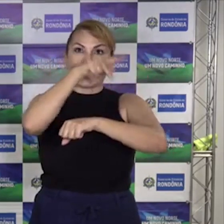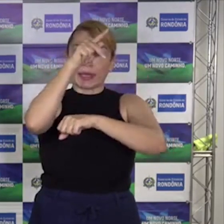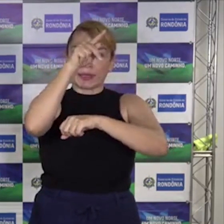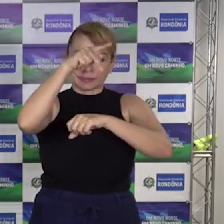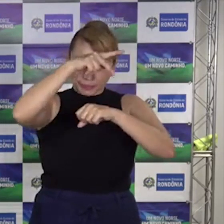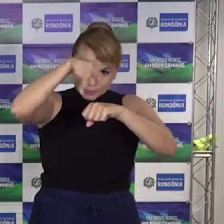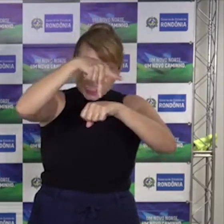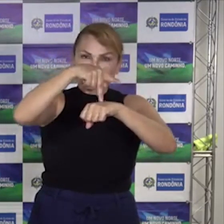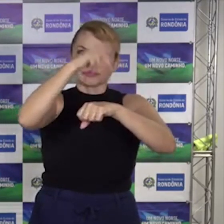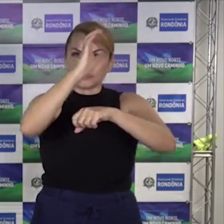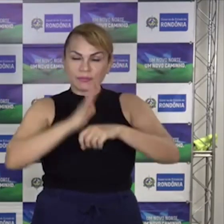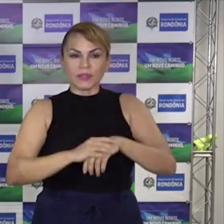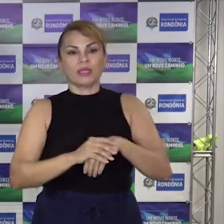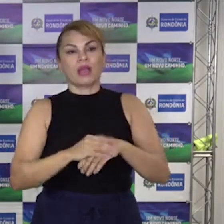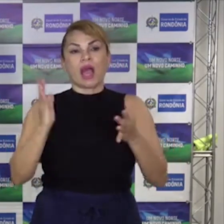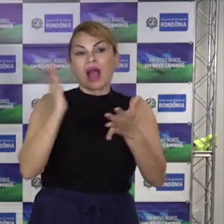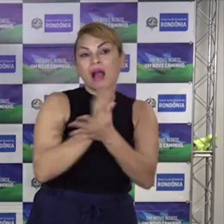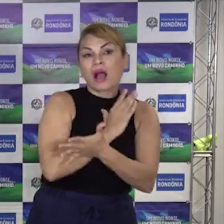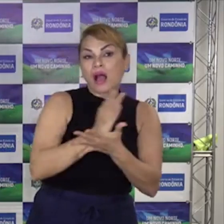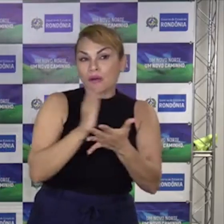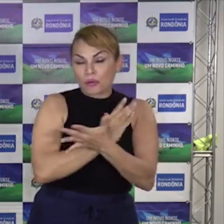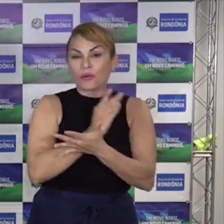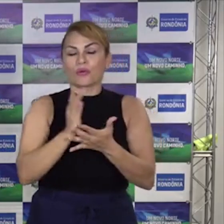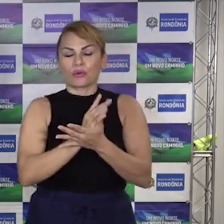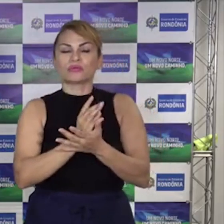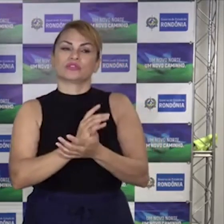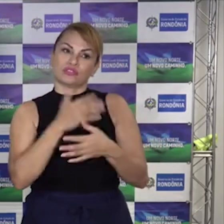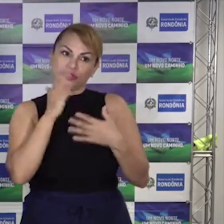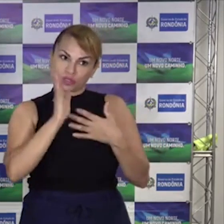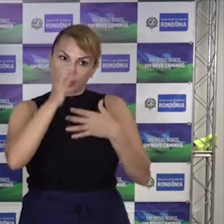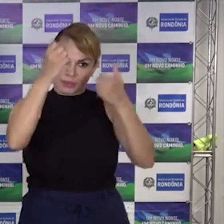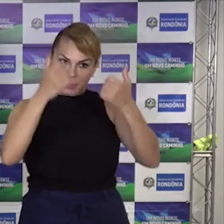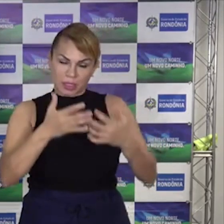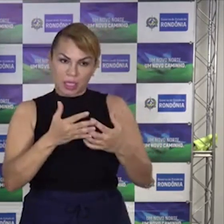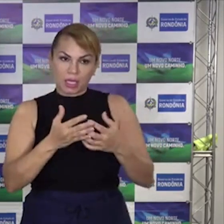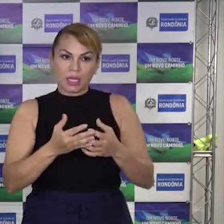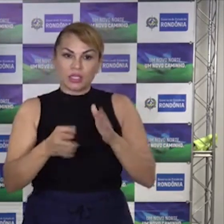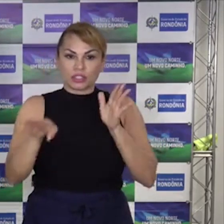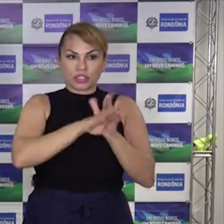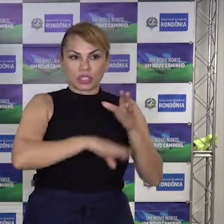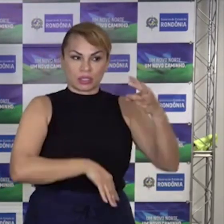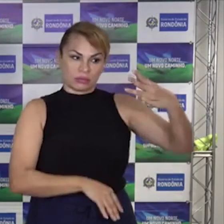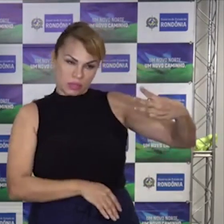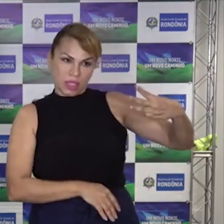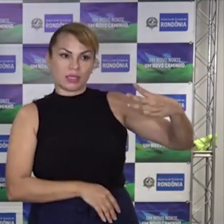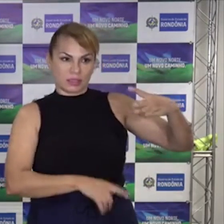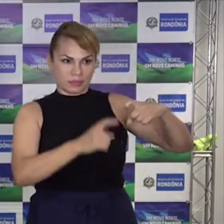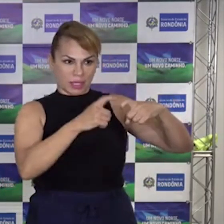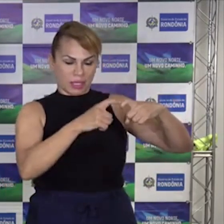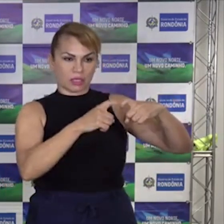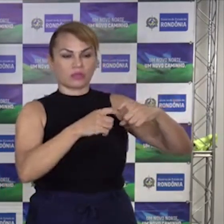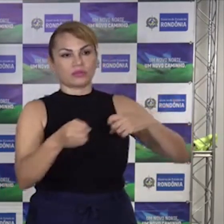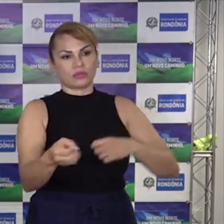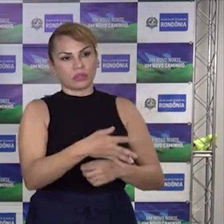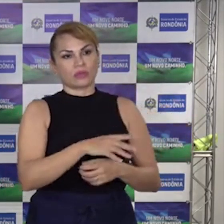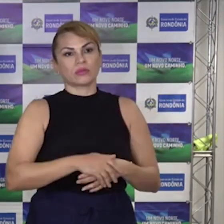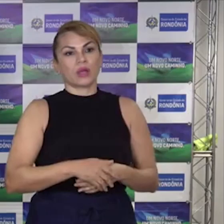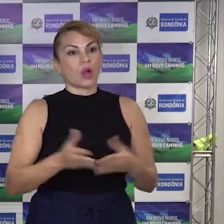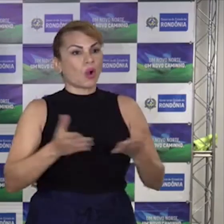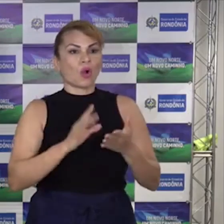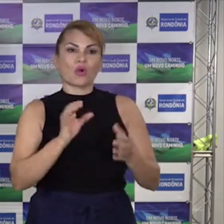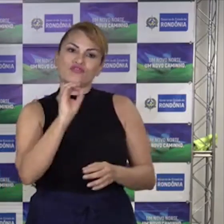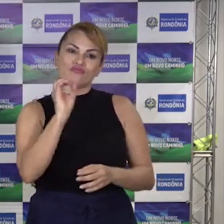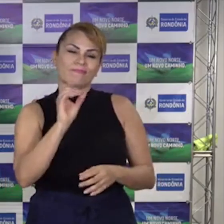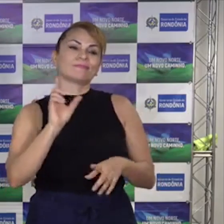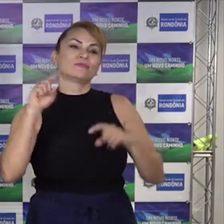passam nosso edital comunico esses médicos os médicos estão fazendo as inscrições e vindo tem Aparecido alguns Como eu disse aparecer 13 ontem hoje não